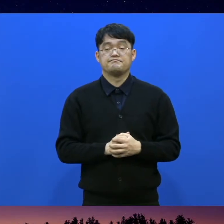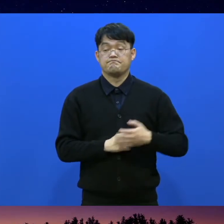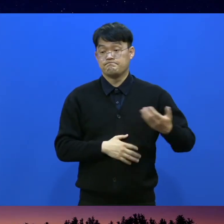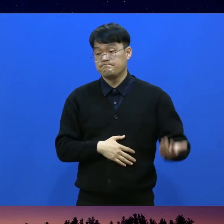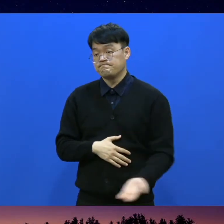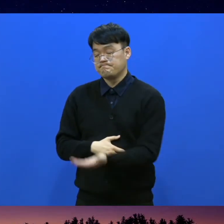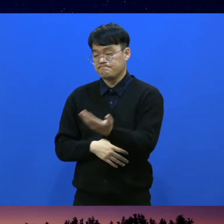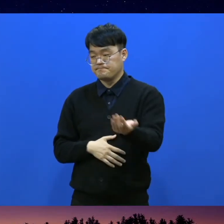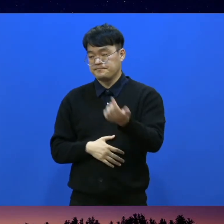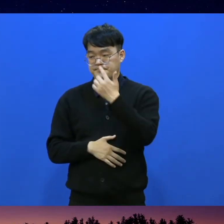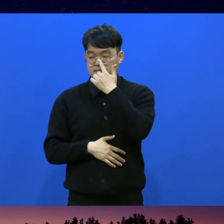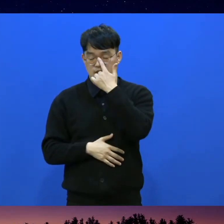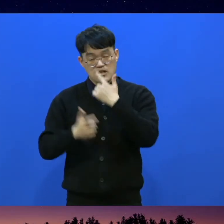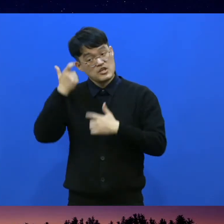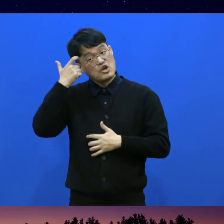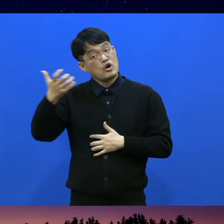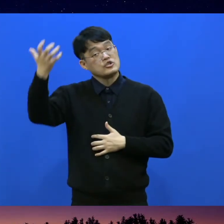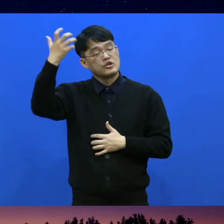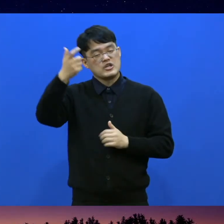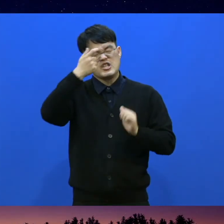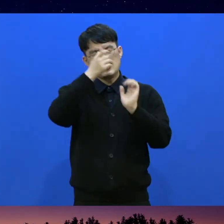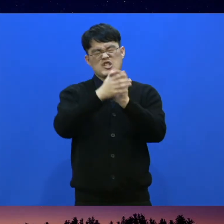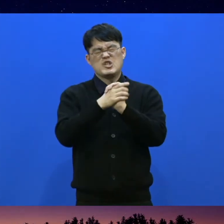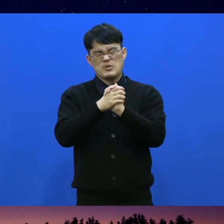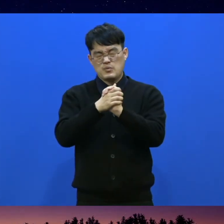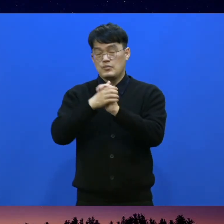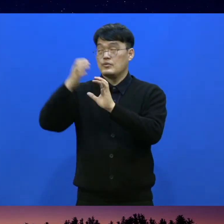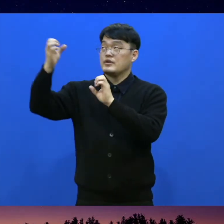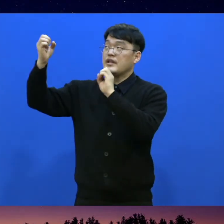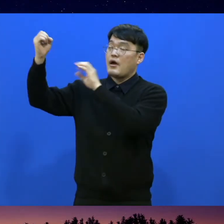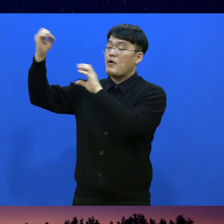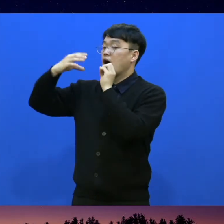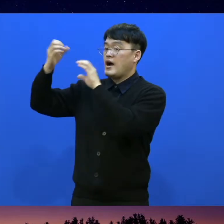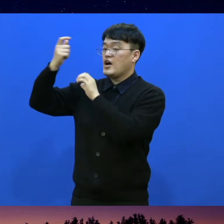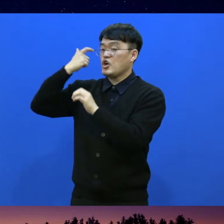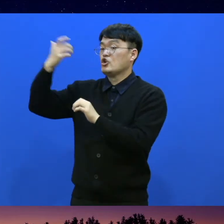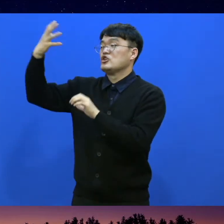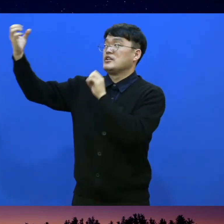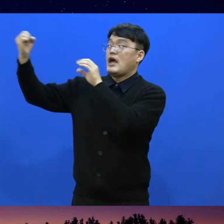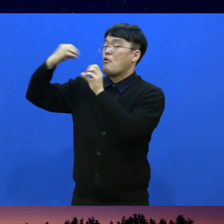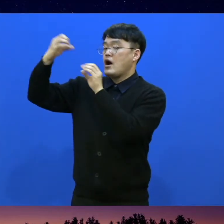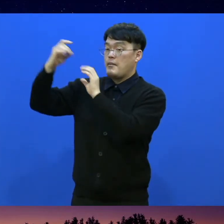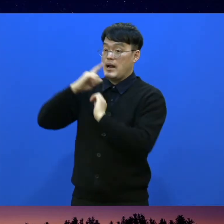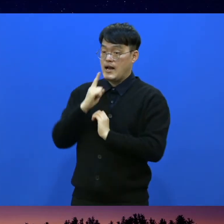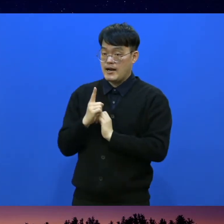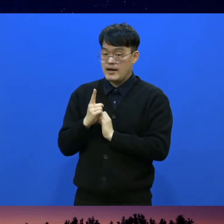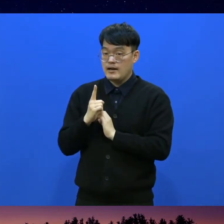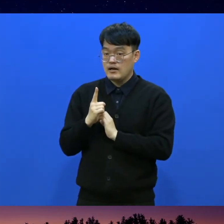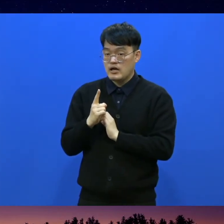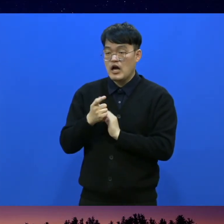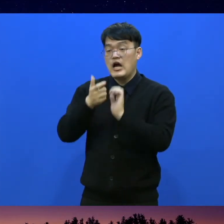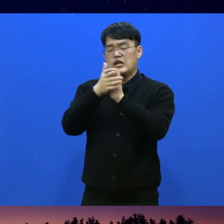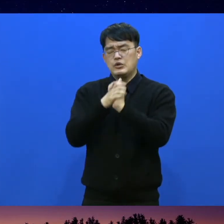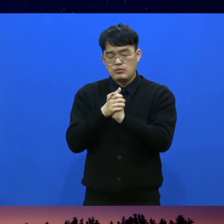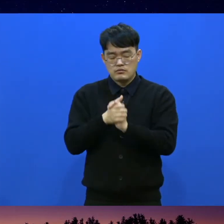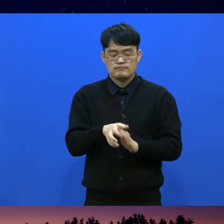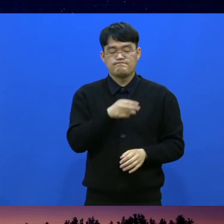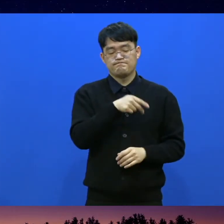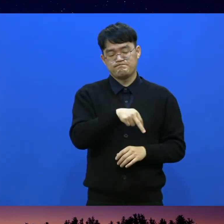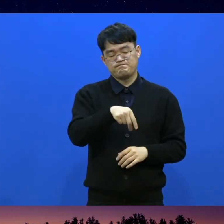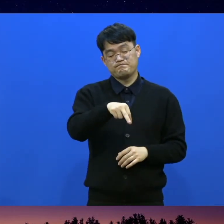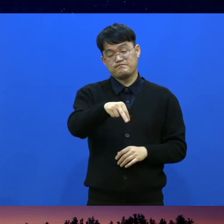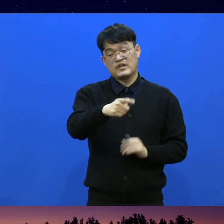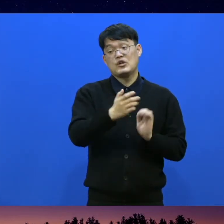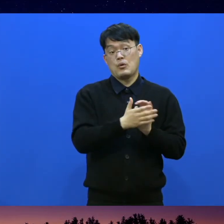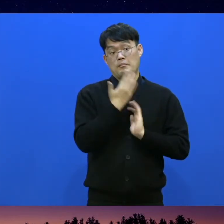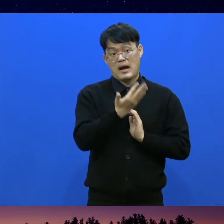여러분 바로 기도는 영적인 대화라고 그러잖아요. 대화. 기도는 길을 걸어가면서도 할 수 있죠. 일을 하면서도